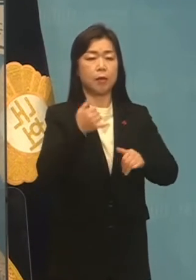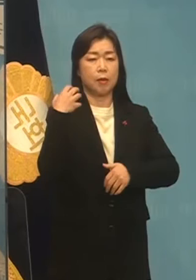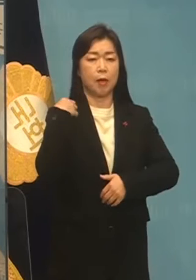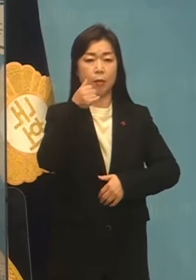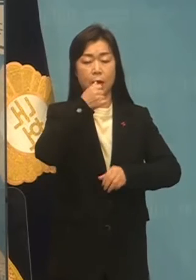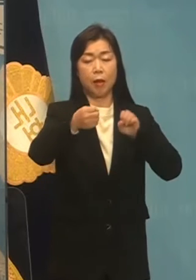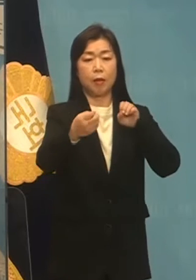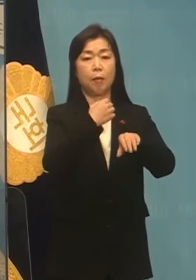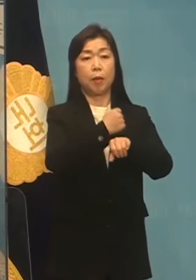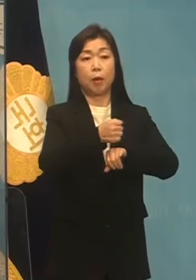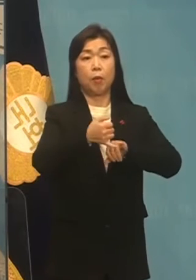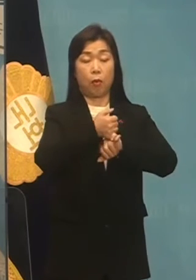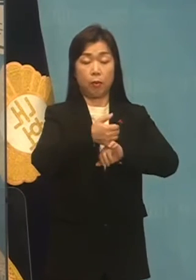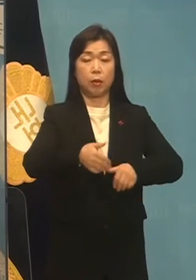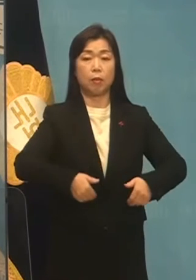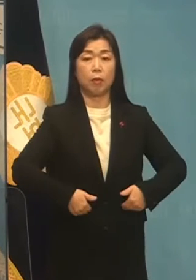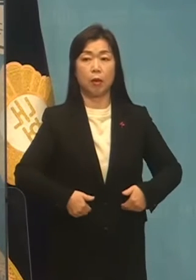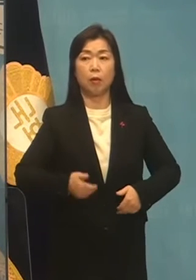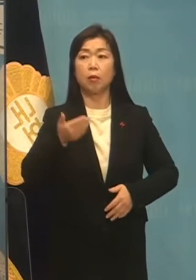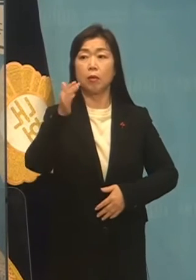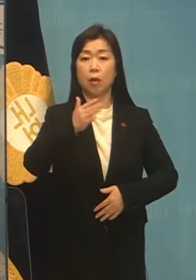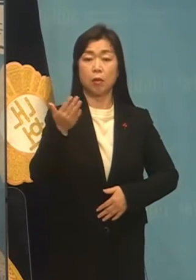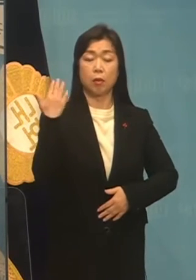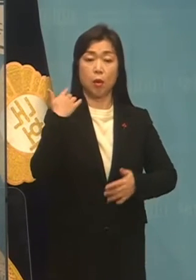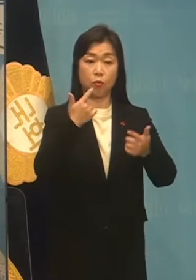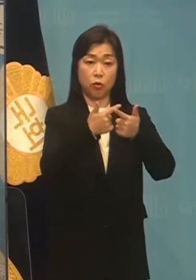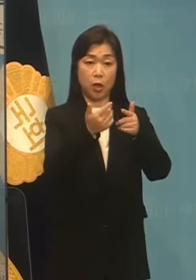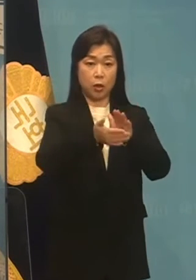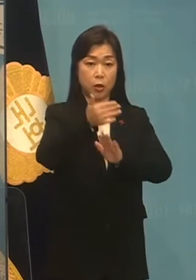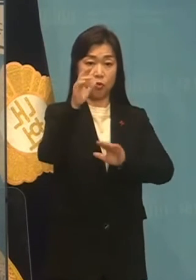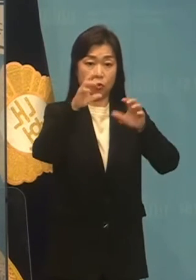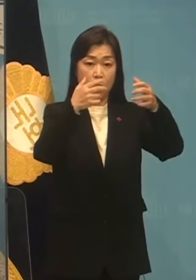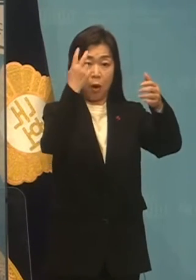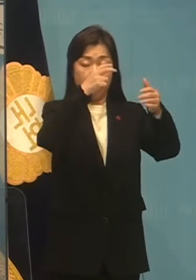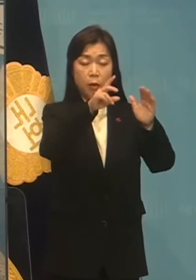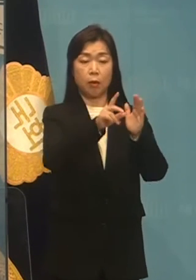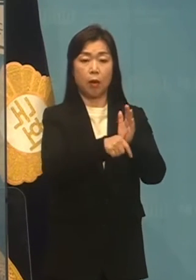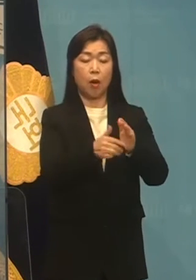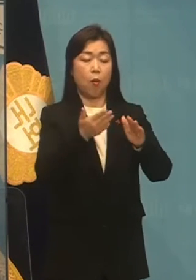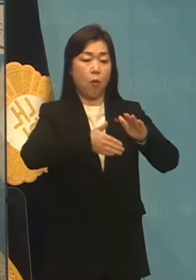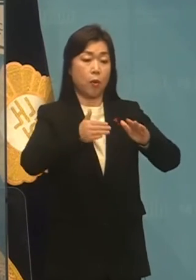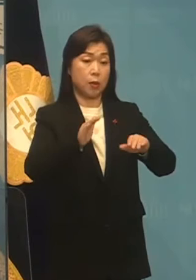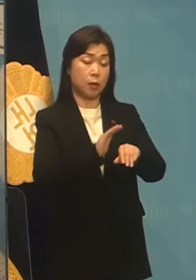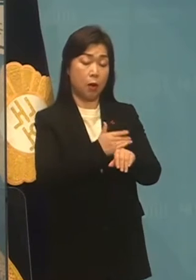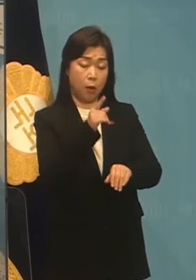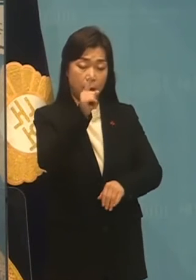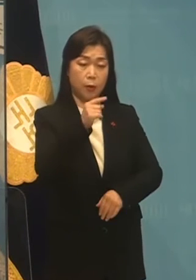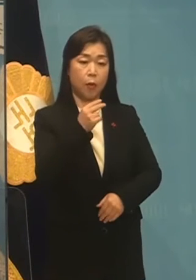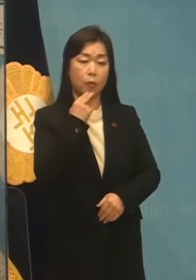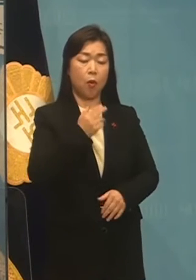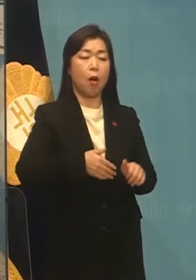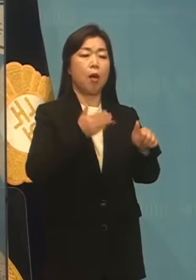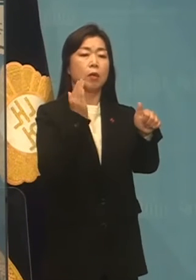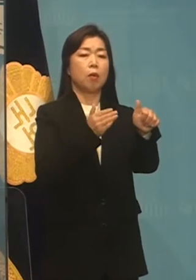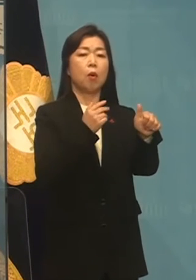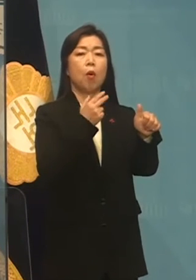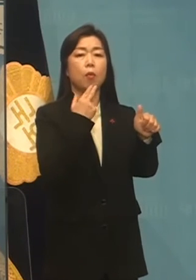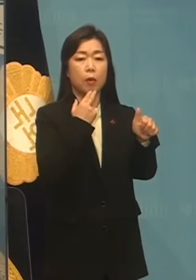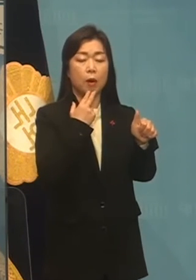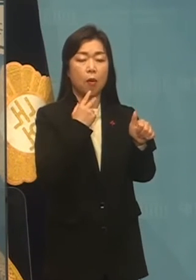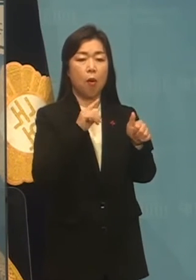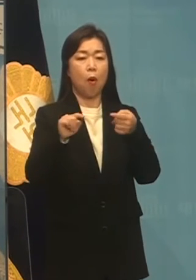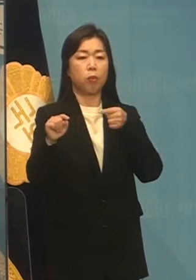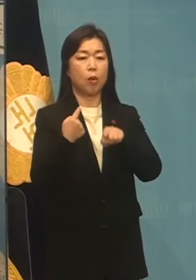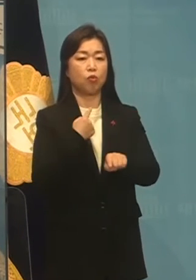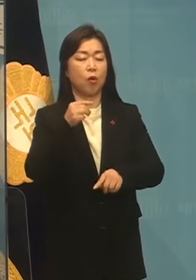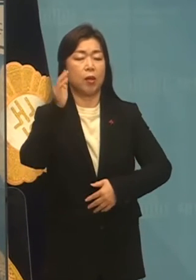답변이 있어야 했습니다. 그러나 지난 부산시 국정감사에서도 공식 사과 요구에 청탁은 없었다는